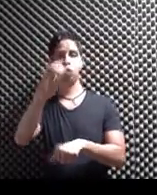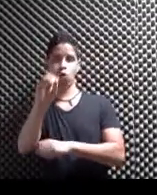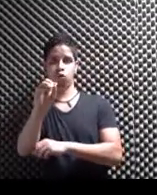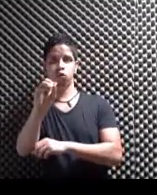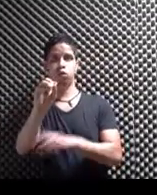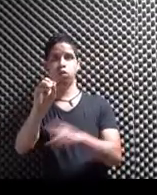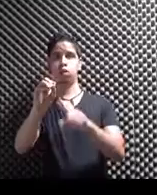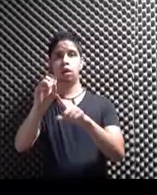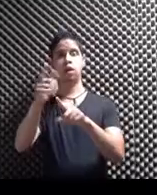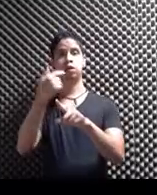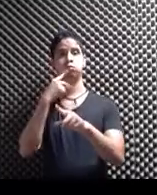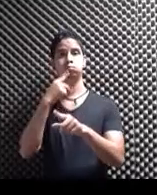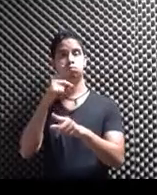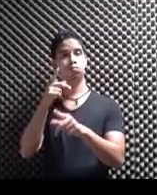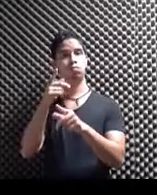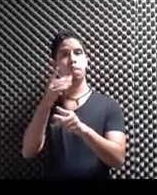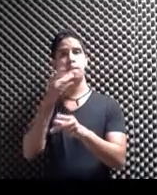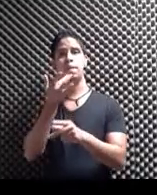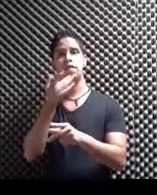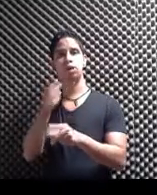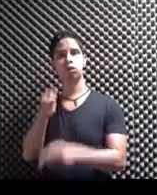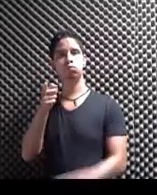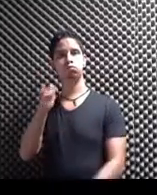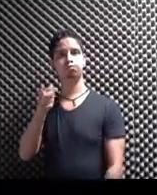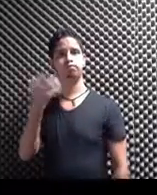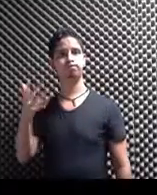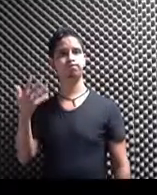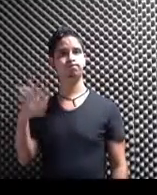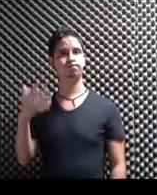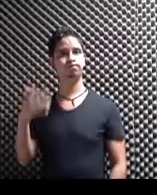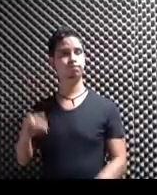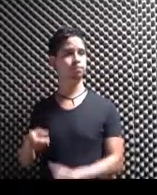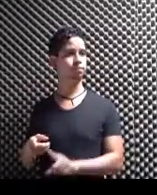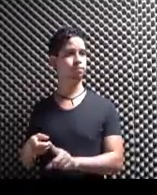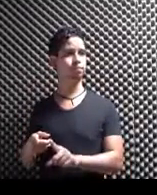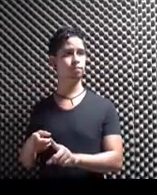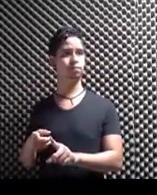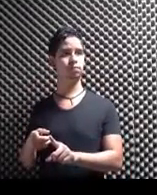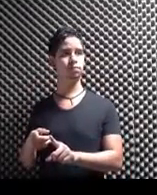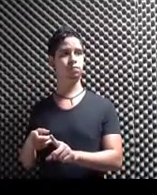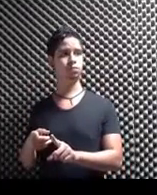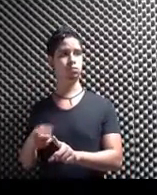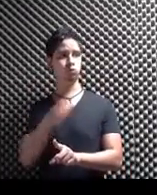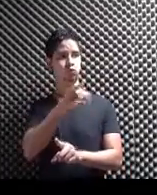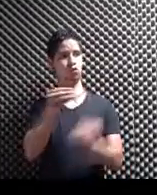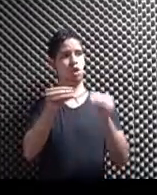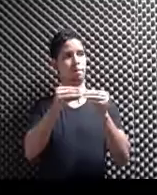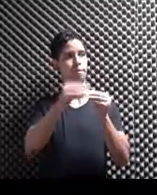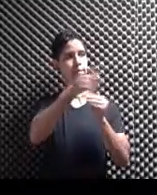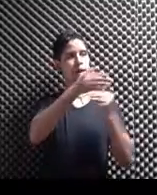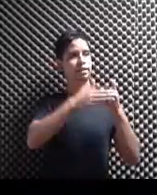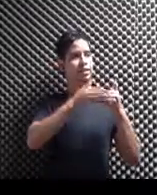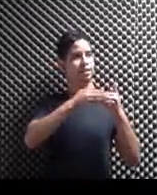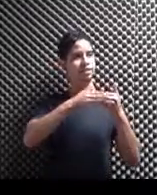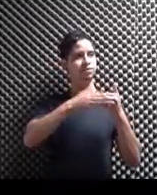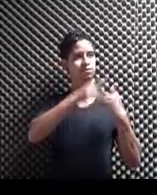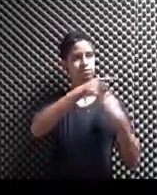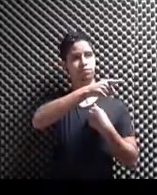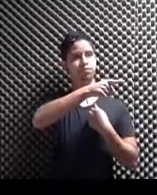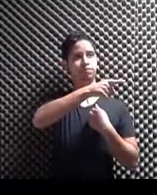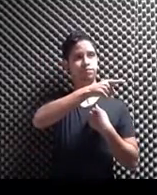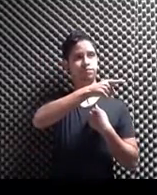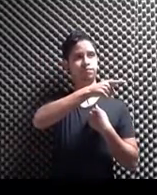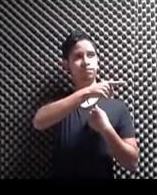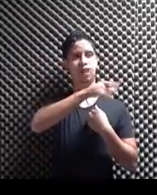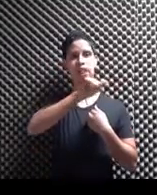protagonista Tú vas por ahí casi No, no No tanto Tú estás más cerca Tú estás más cerca del